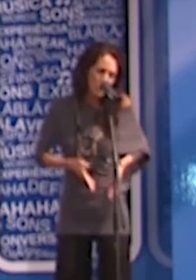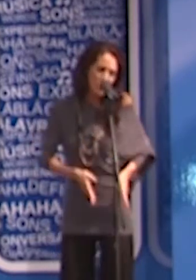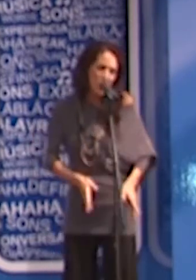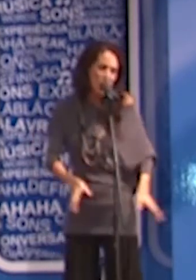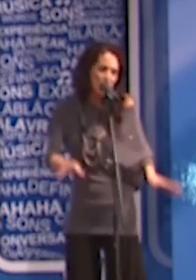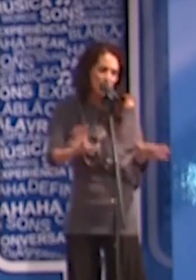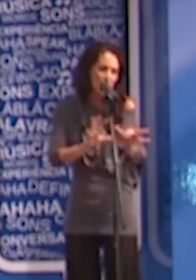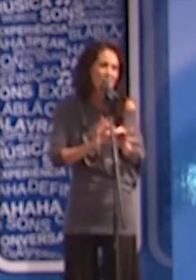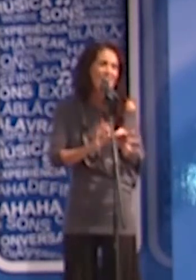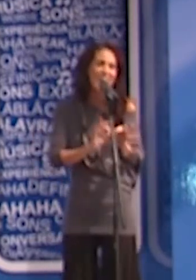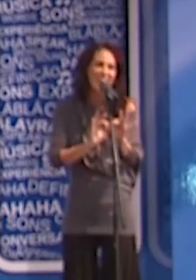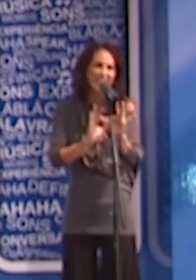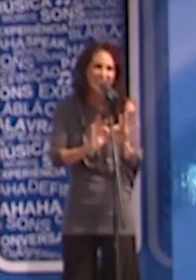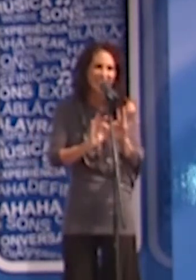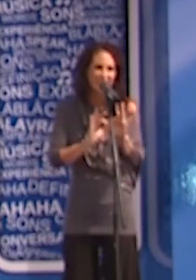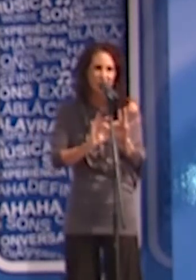eu fomos